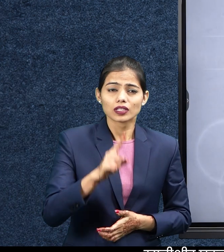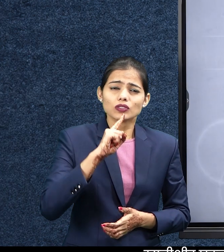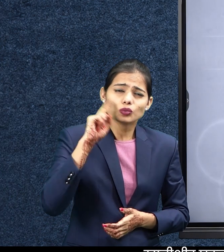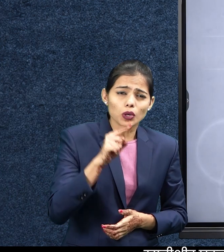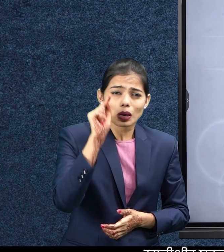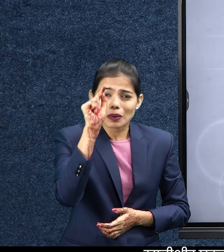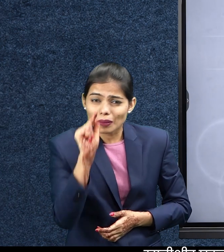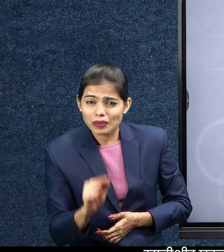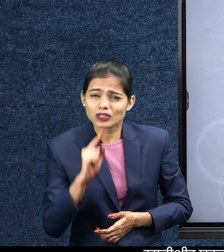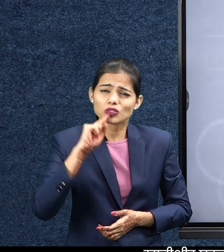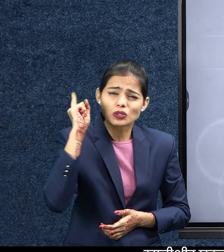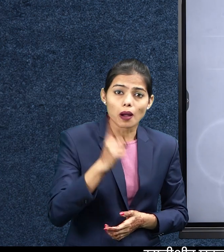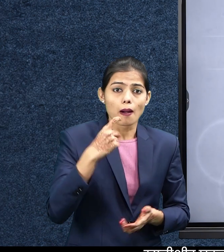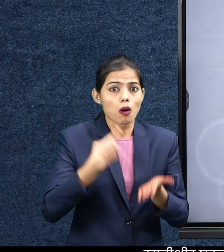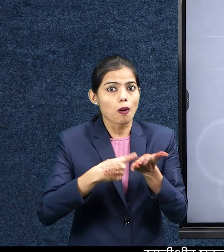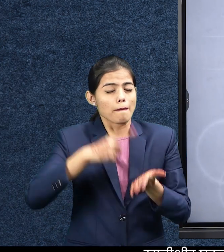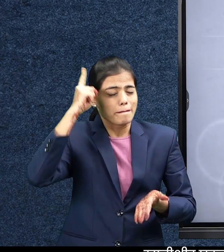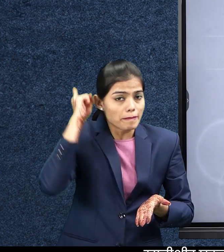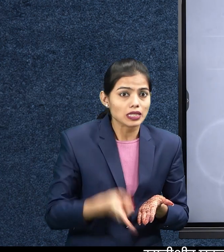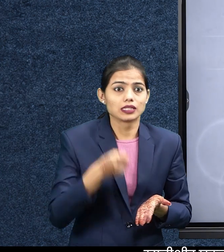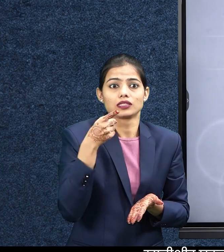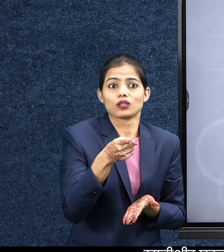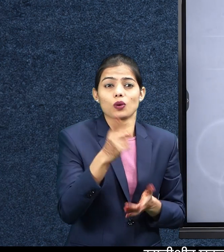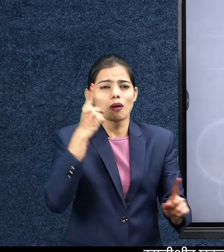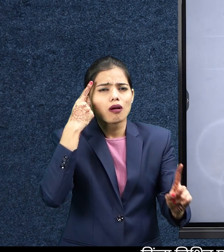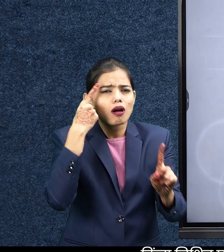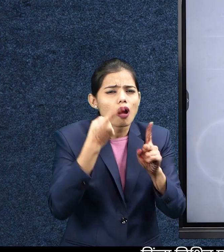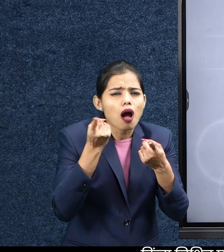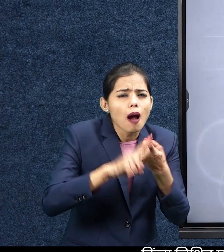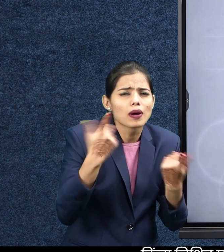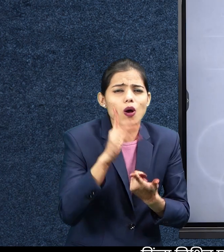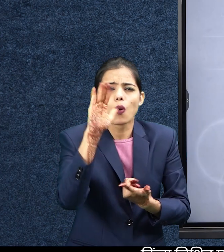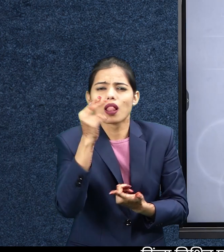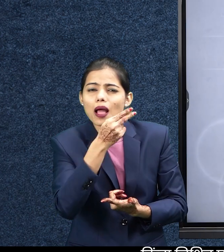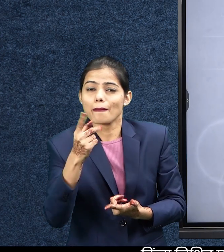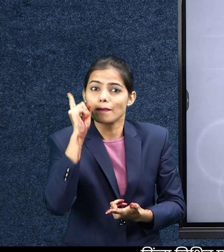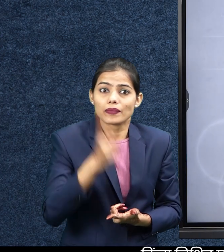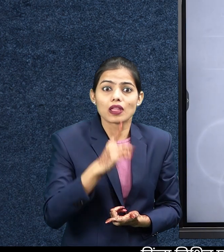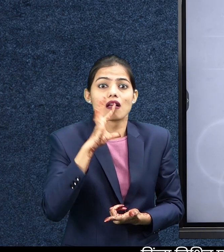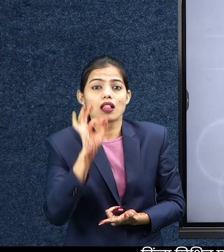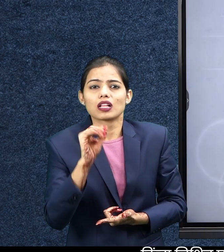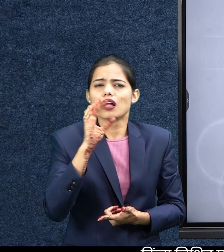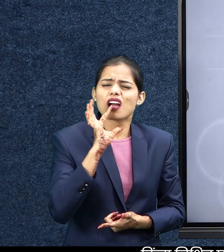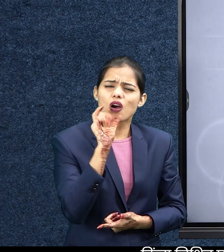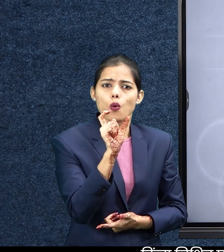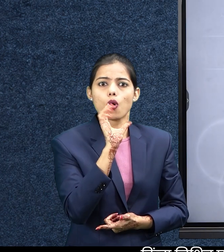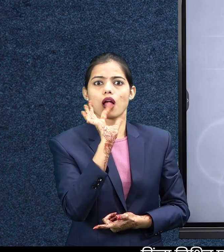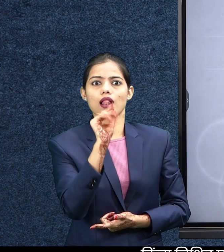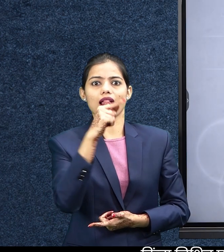खात्रीशीर घटना. जी घटना घडण्याची हमी असते तिला खात्रीशीर किंवा निश्चित घटना म्हणतात. खात्रीशीर घटनेची संभाव्यता 1